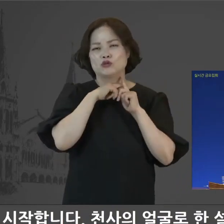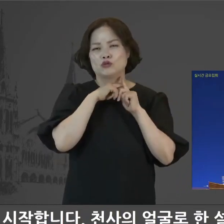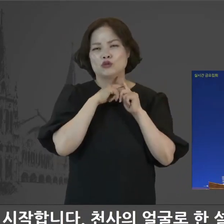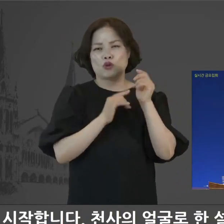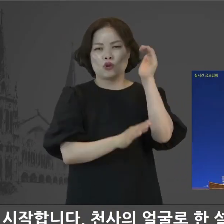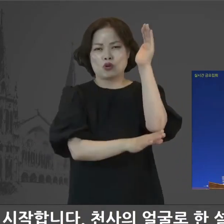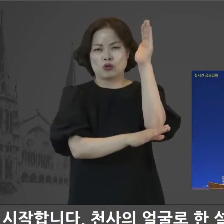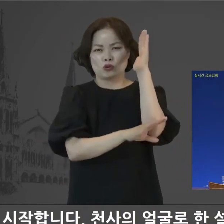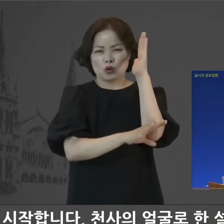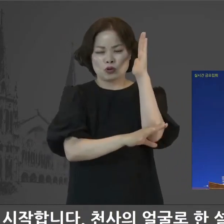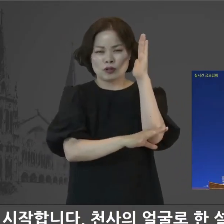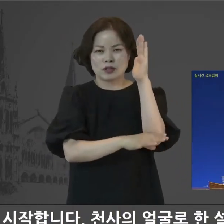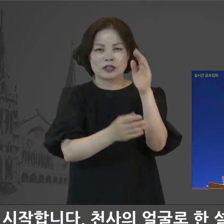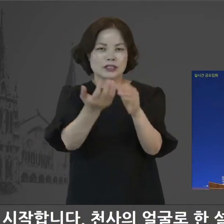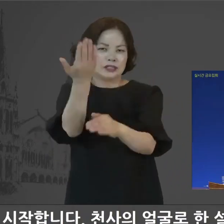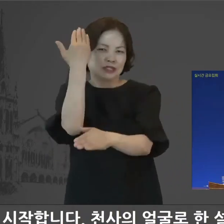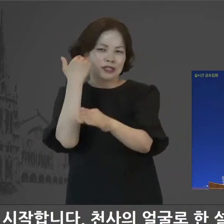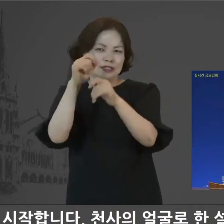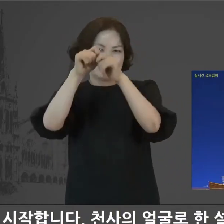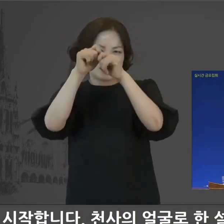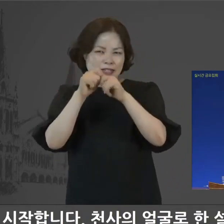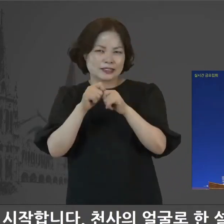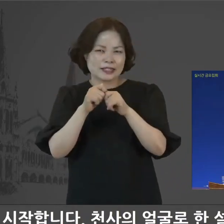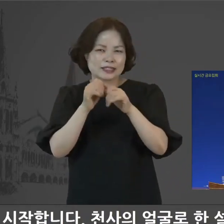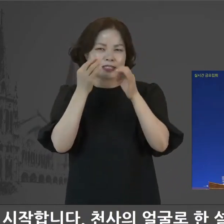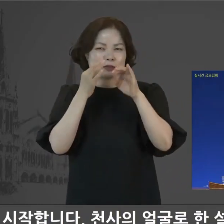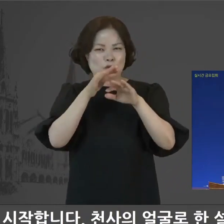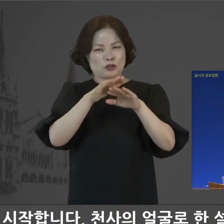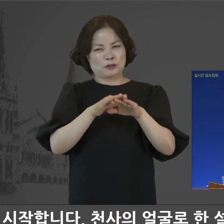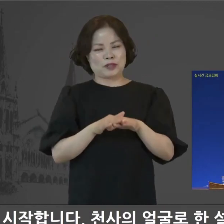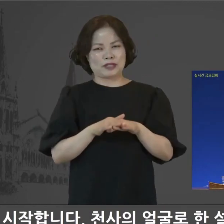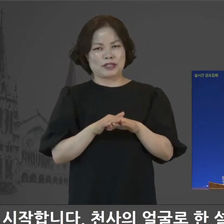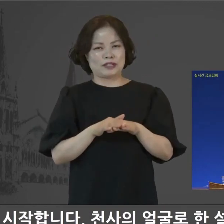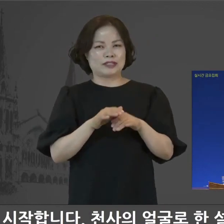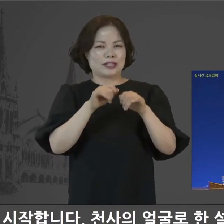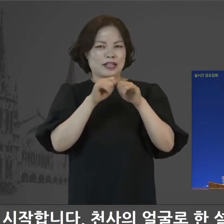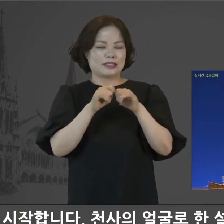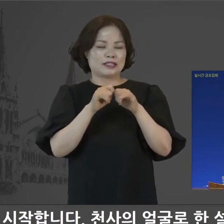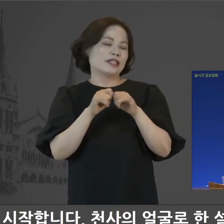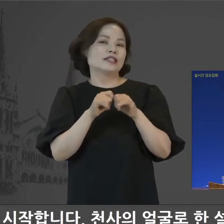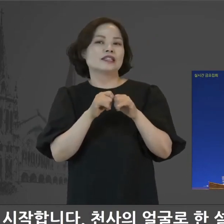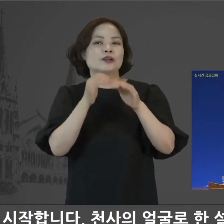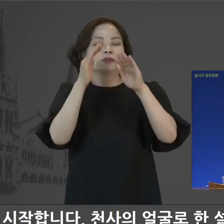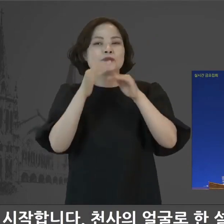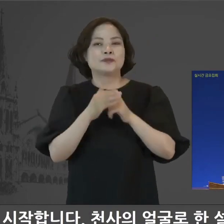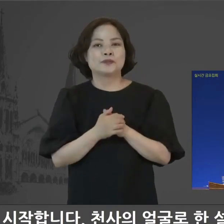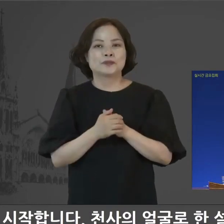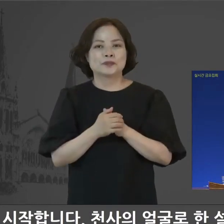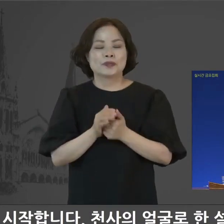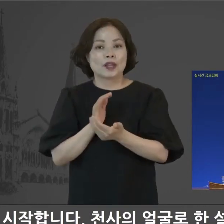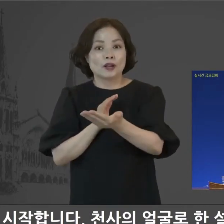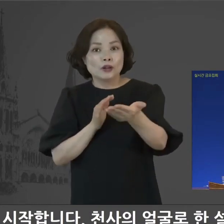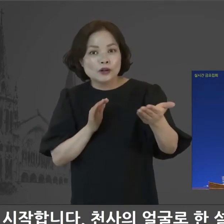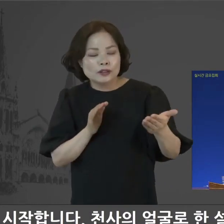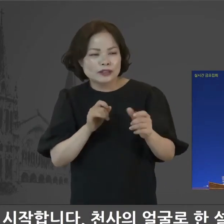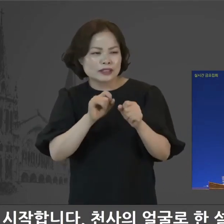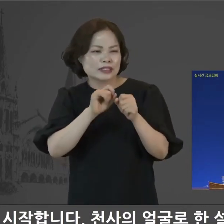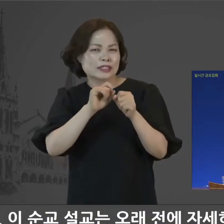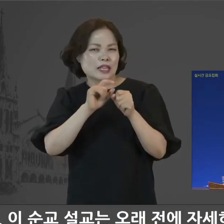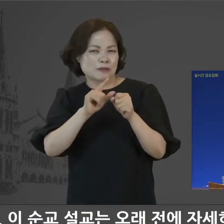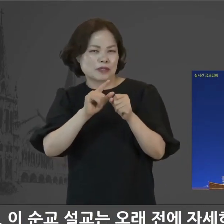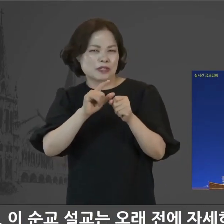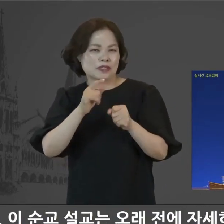이제 오래전에 아주 자세히 우리가 금요 집회 때 굉장히 자세히 살펴봤어요. 물론 이제 여러분들이 대부분